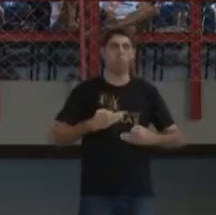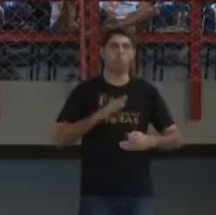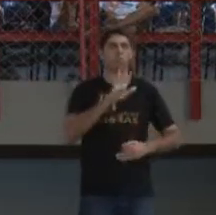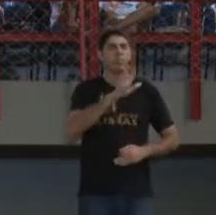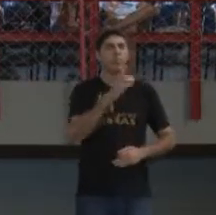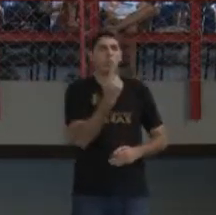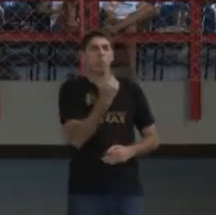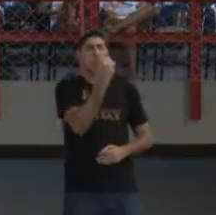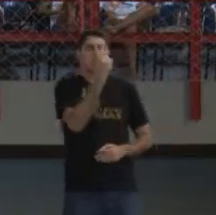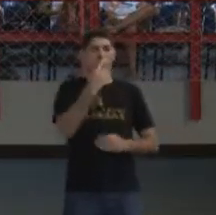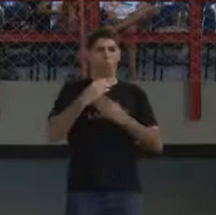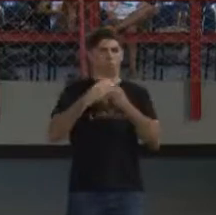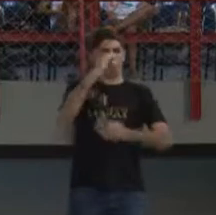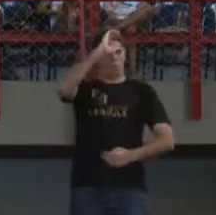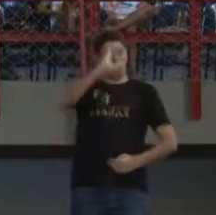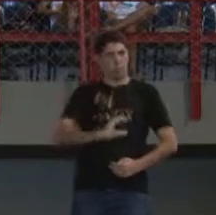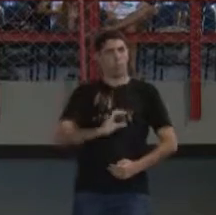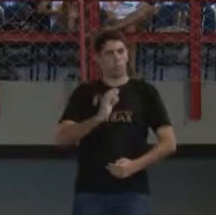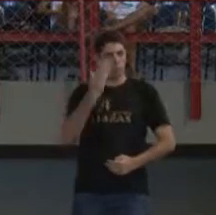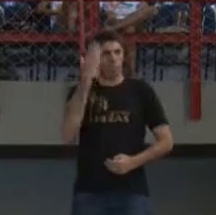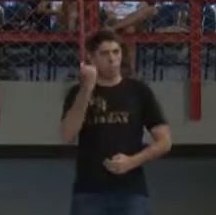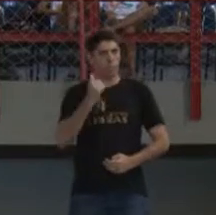Oi.